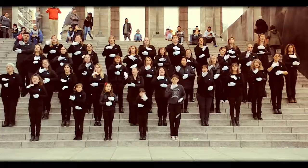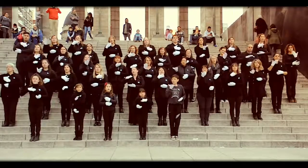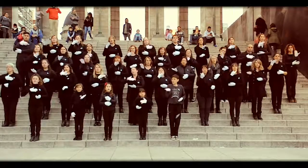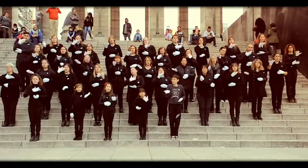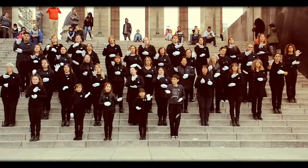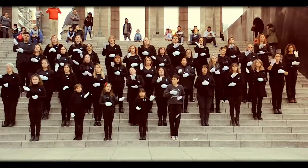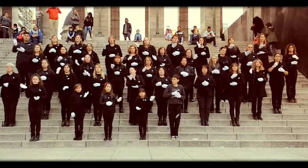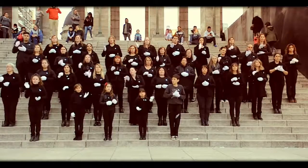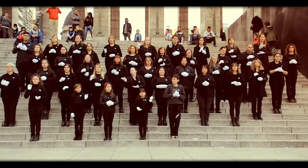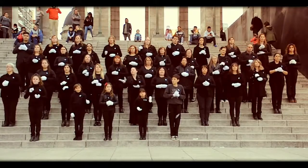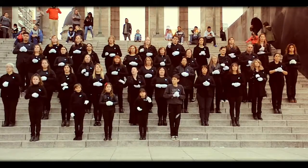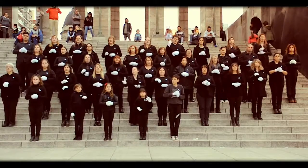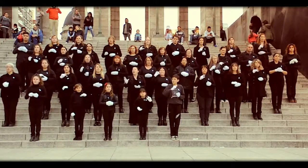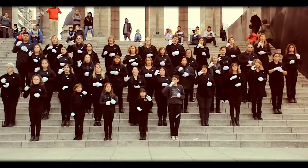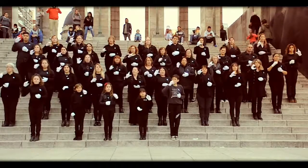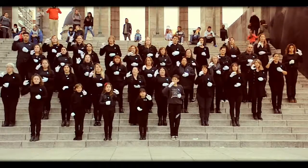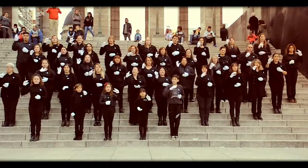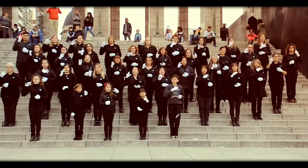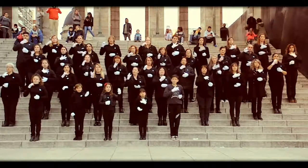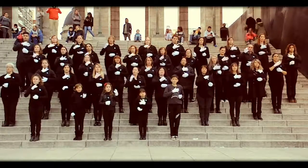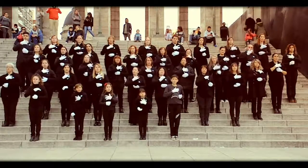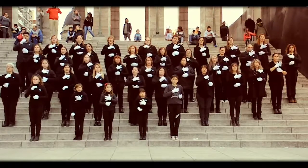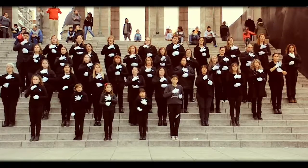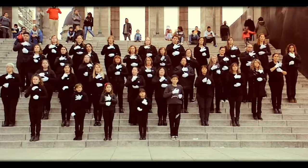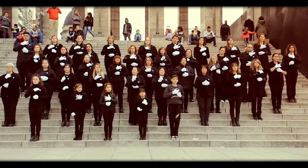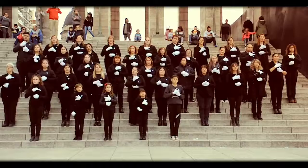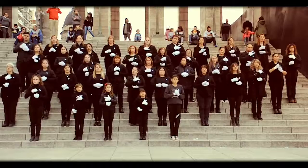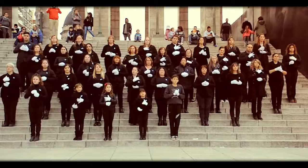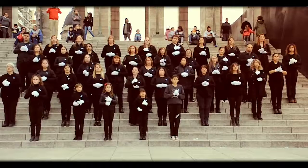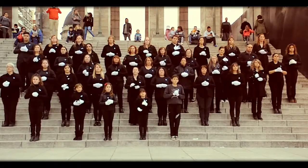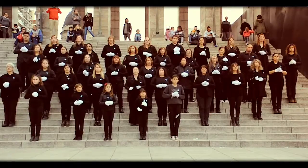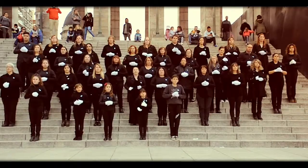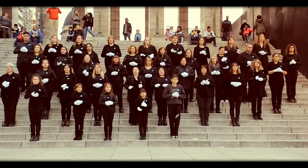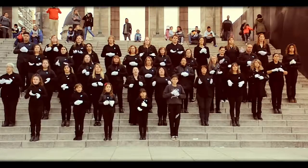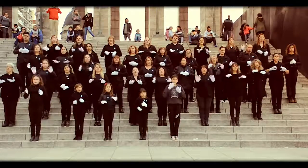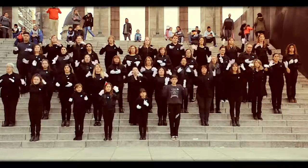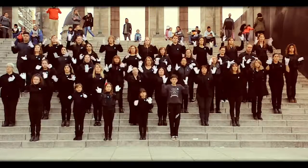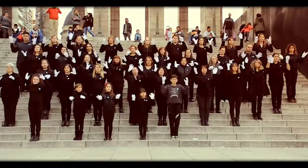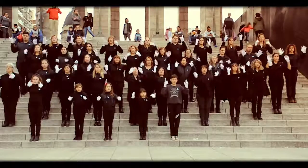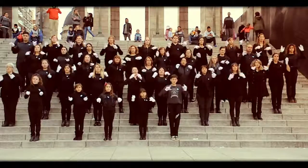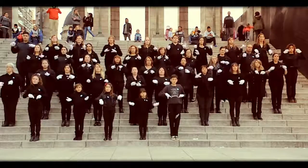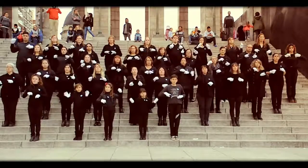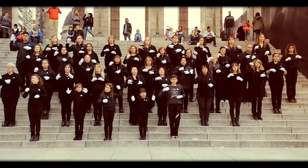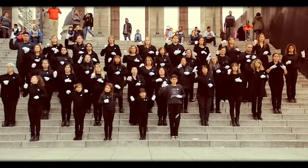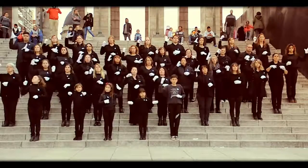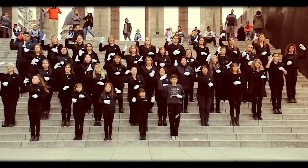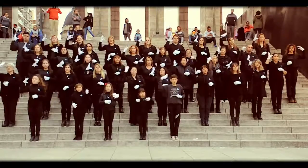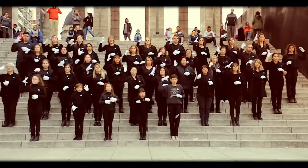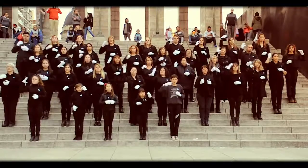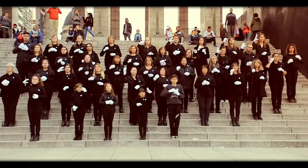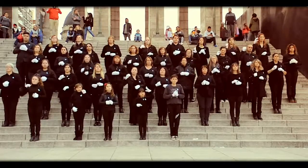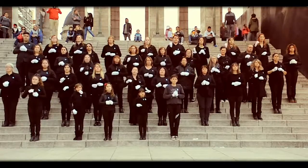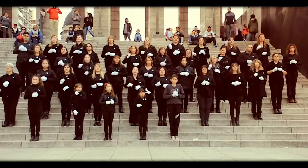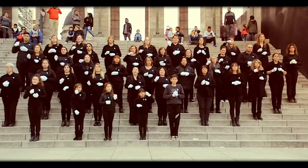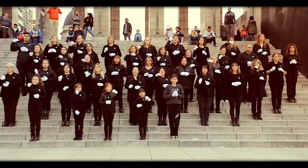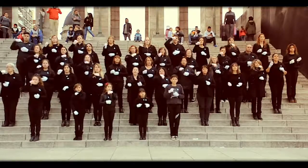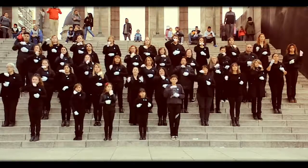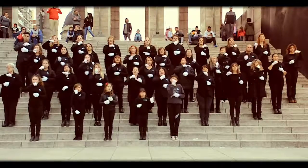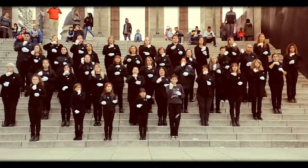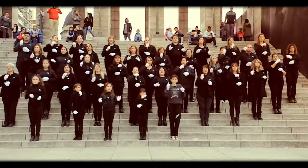del amor Pequeño corazón Y brilla como el sol Y